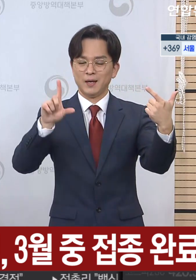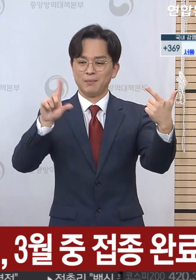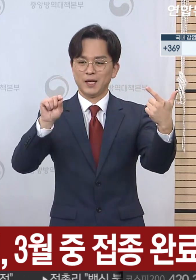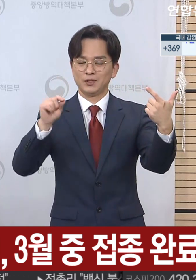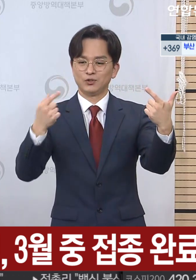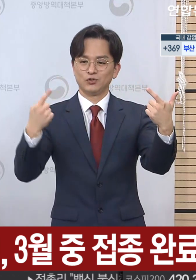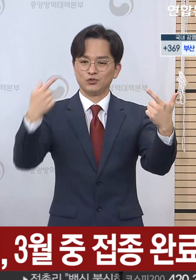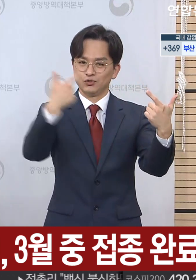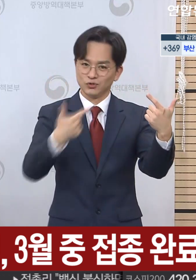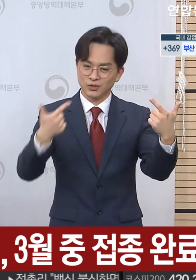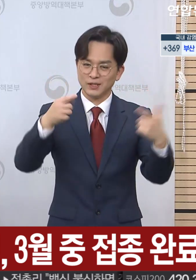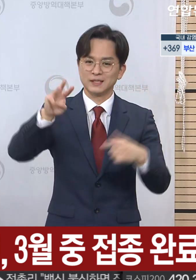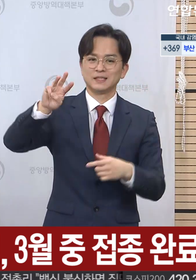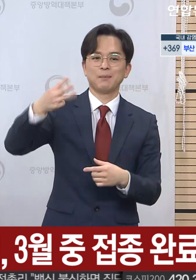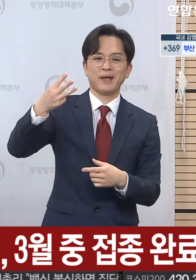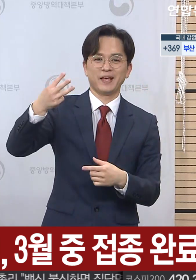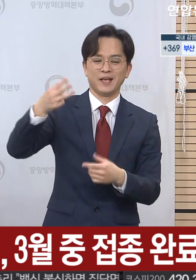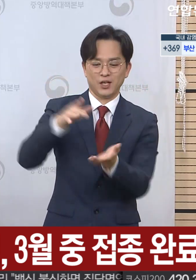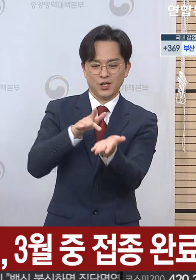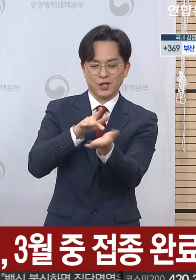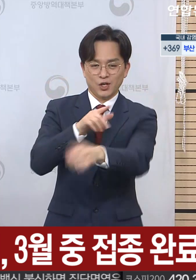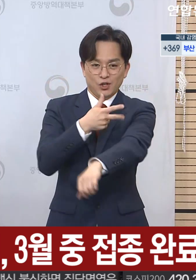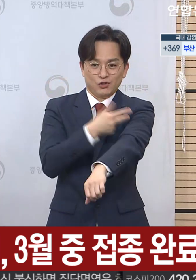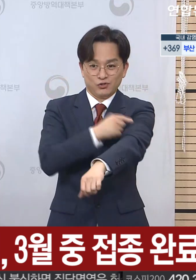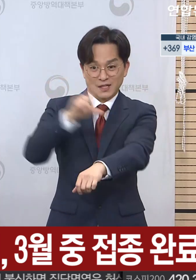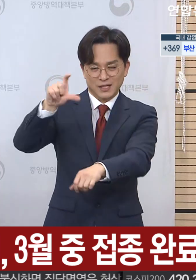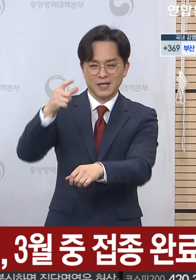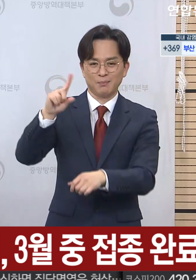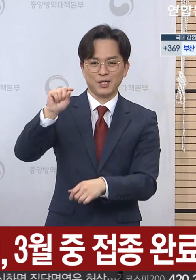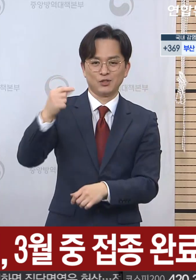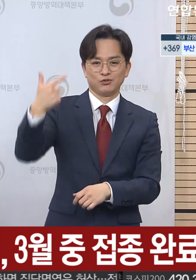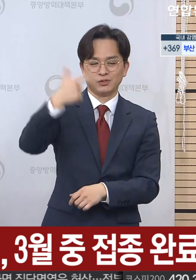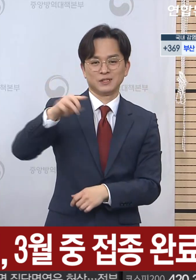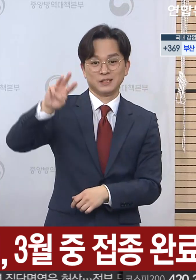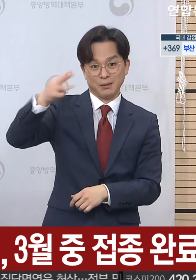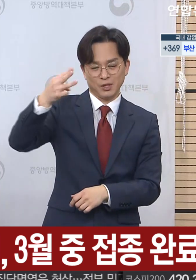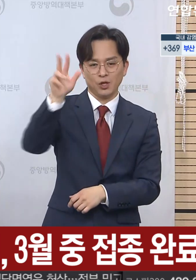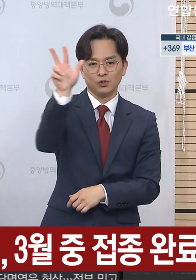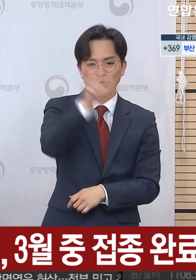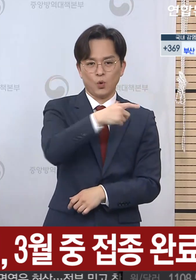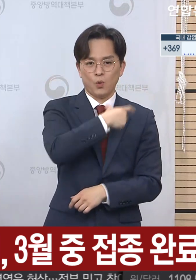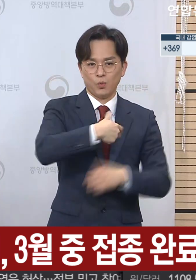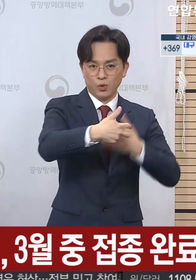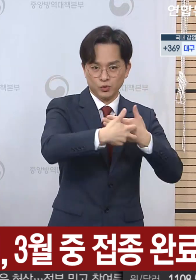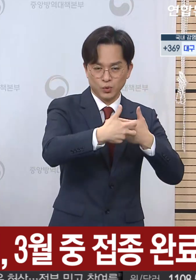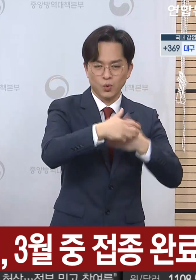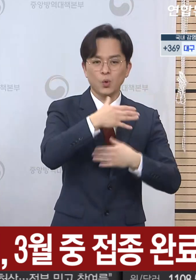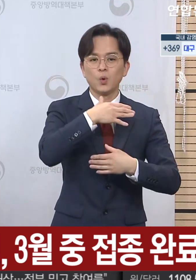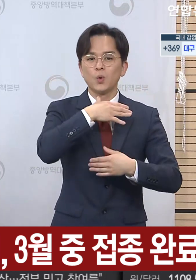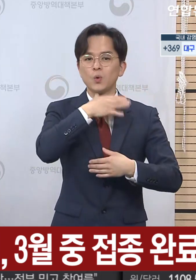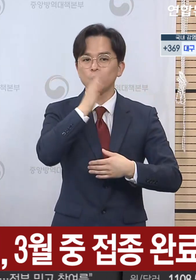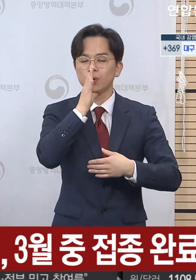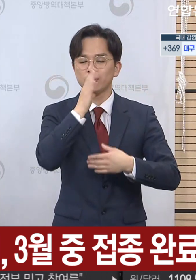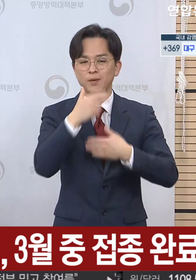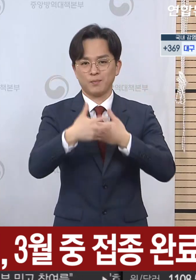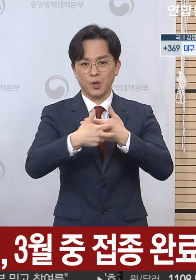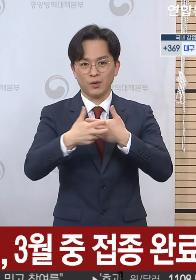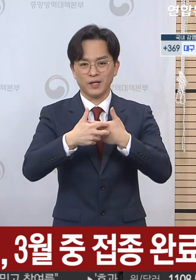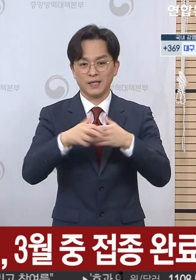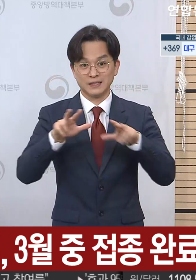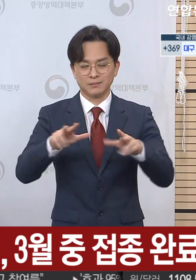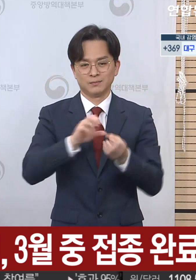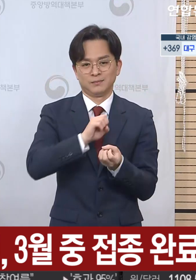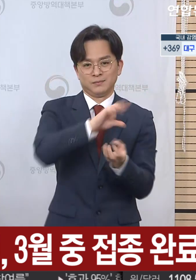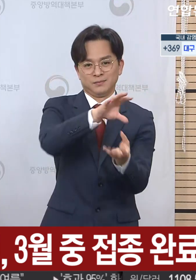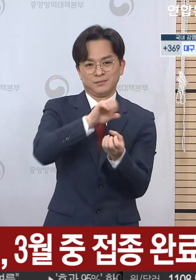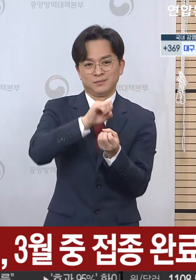16,300도즈가 전국 보건소 257개소 그리고 요양병원 292개소에 배송이